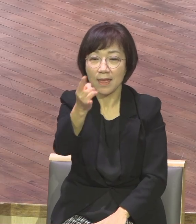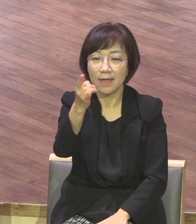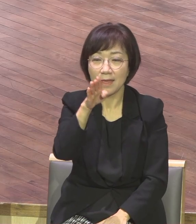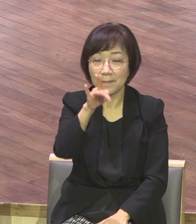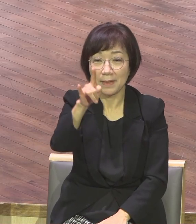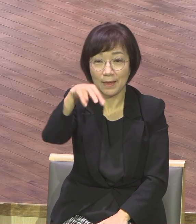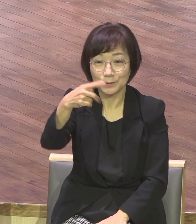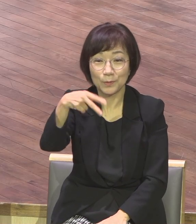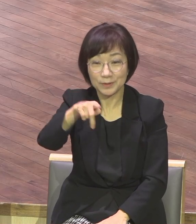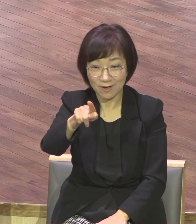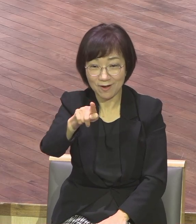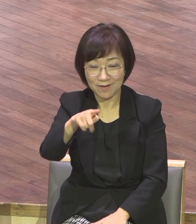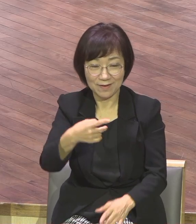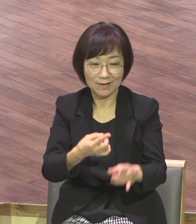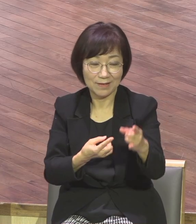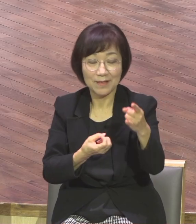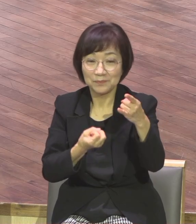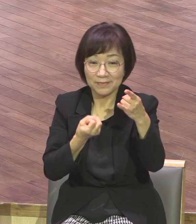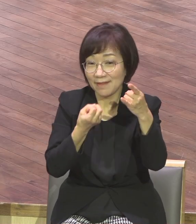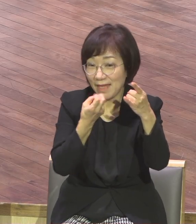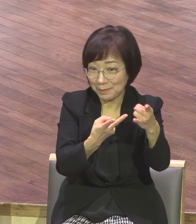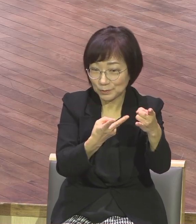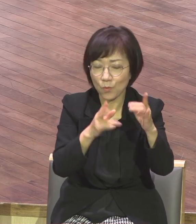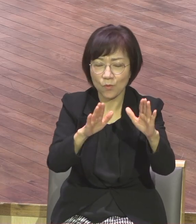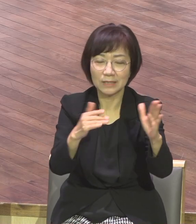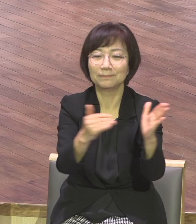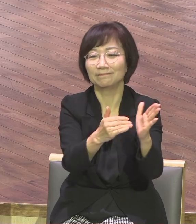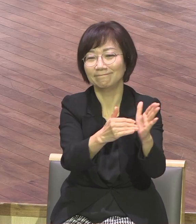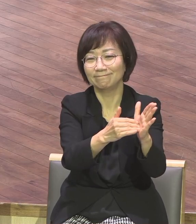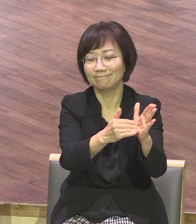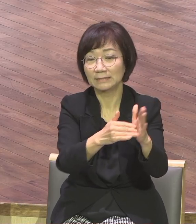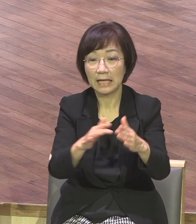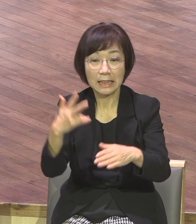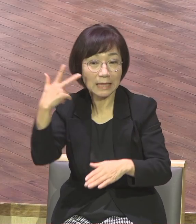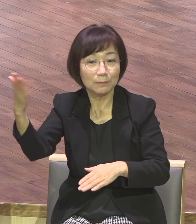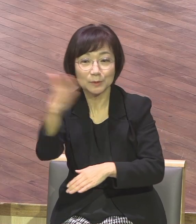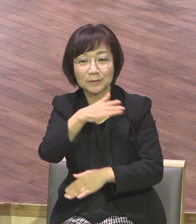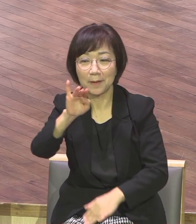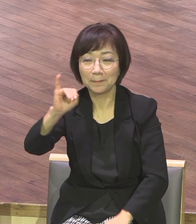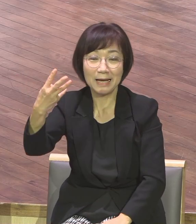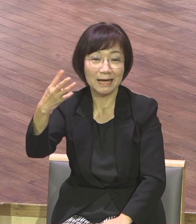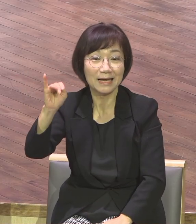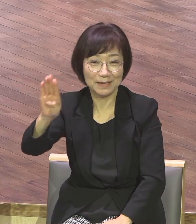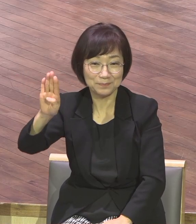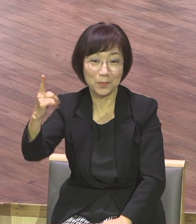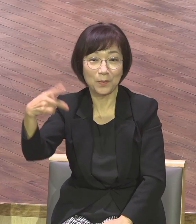빌립보서를 보겠는데 이 사도 바울은 에베소서를 마무리를 딱 하면서